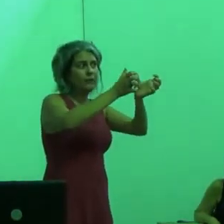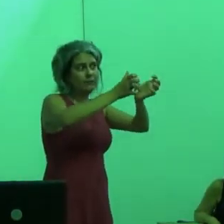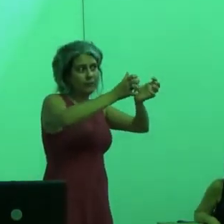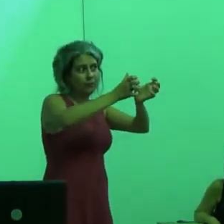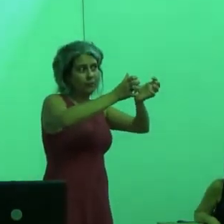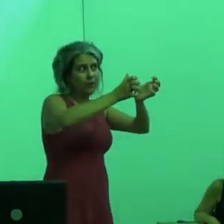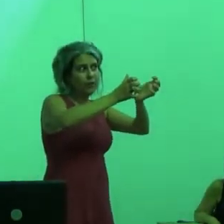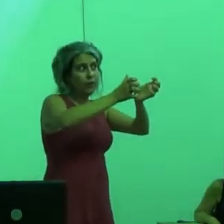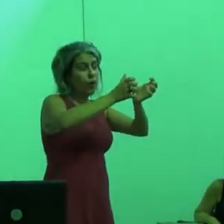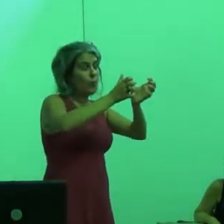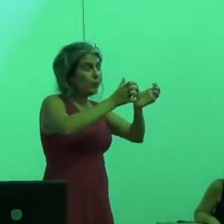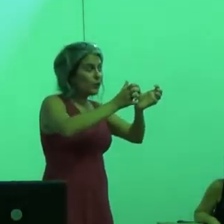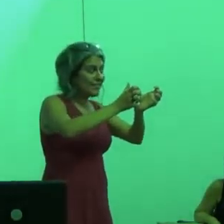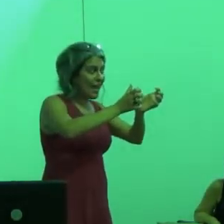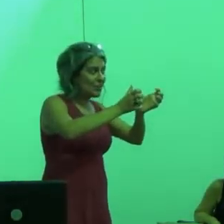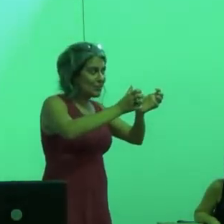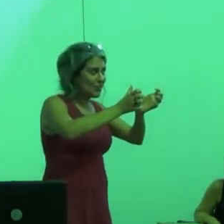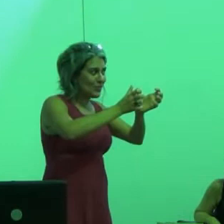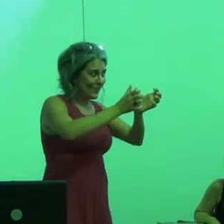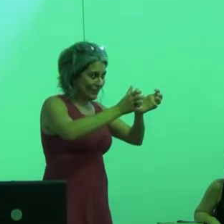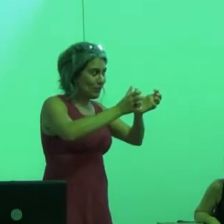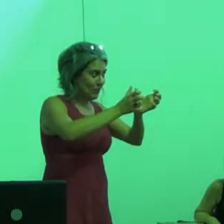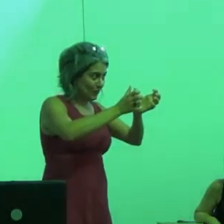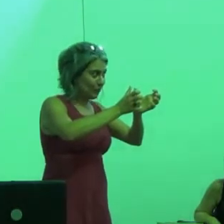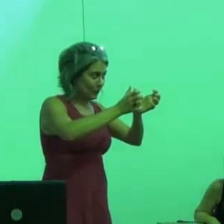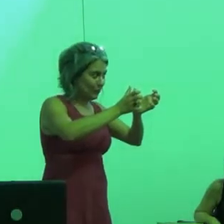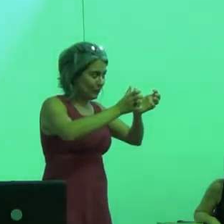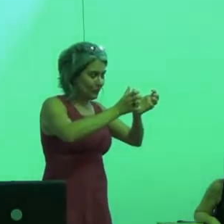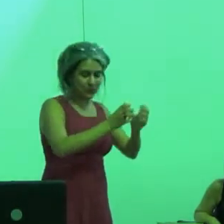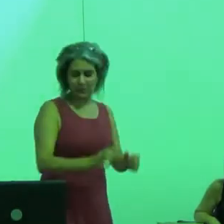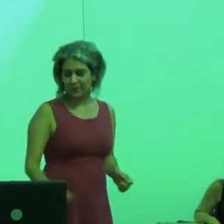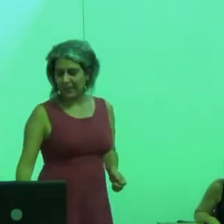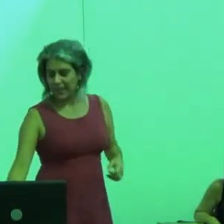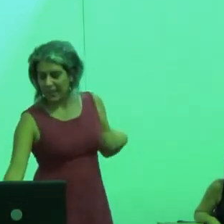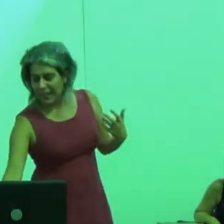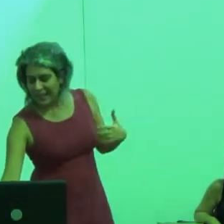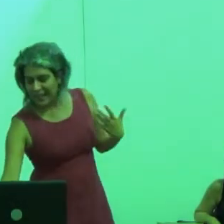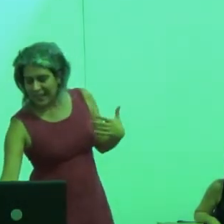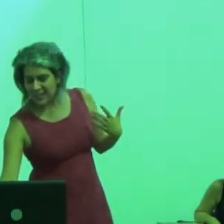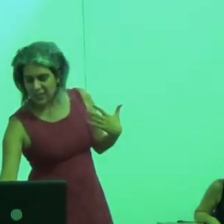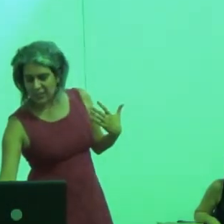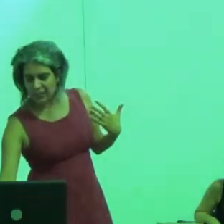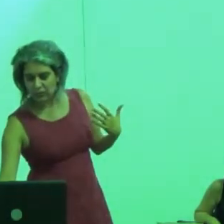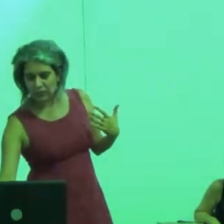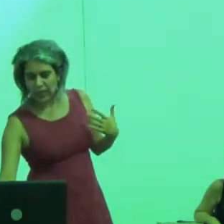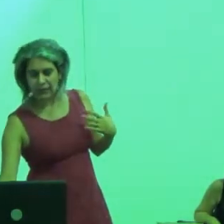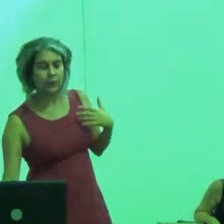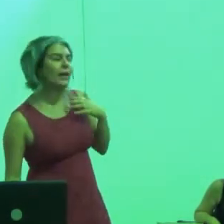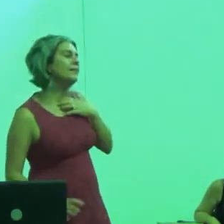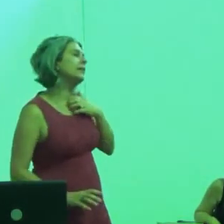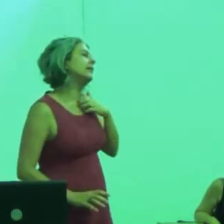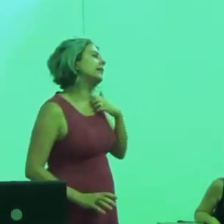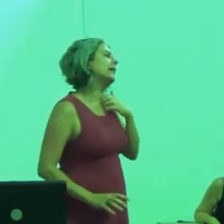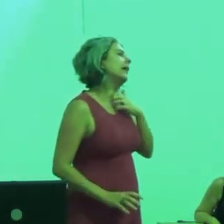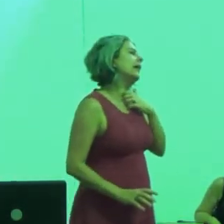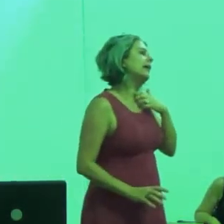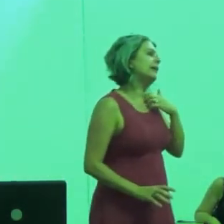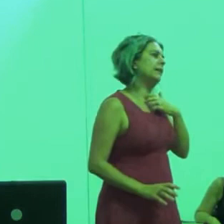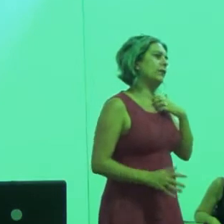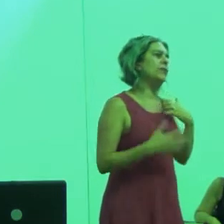correlação, como processos e não como produtos, a gente tem usado, assim, na